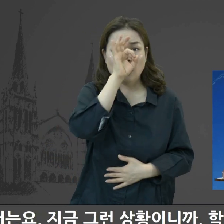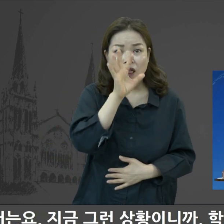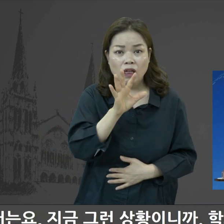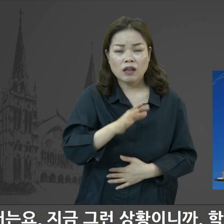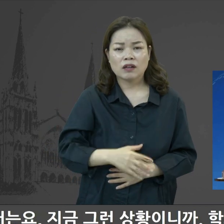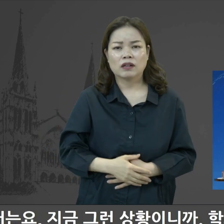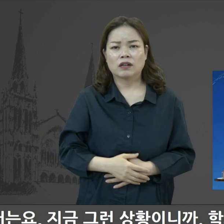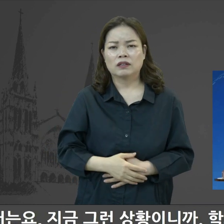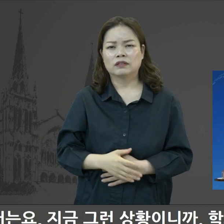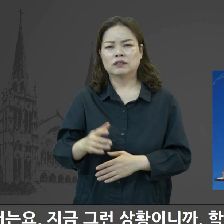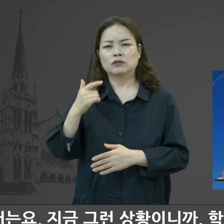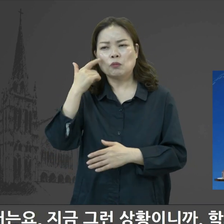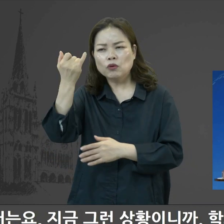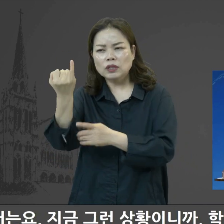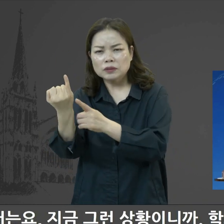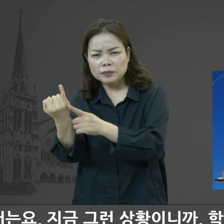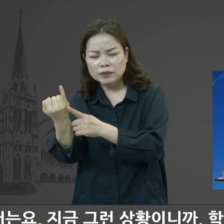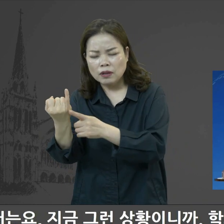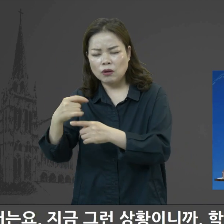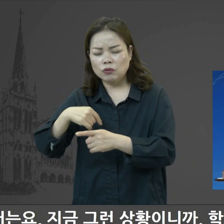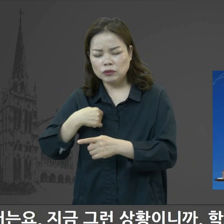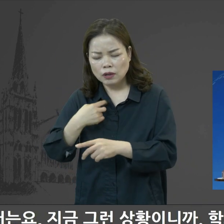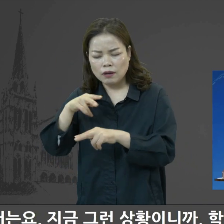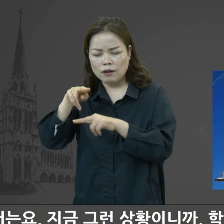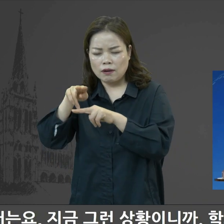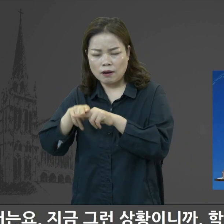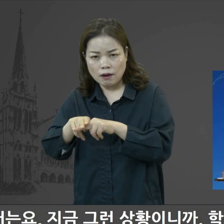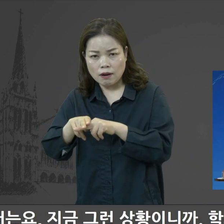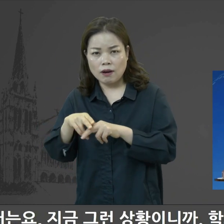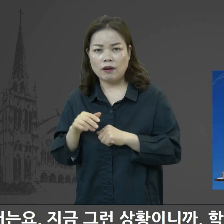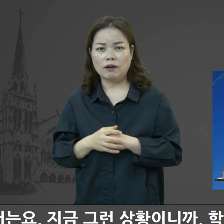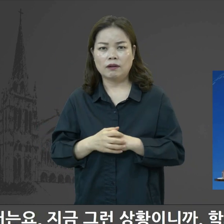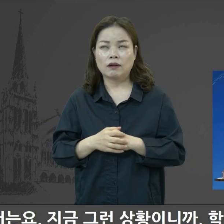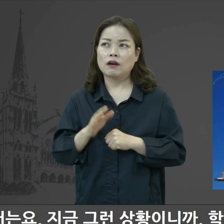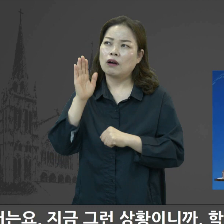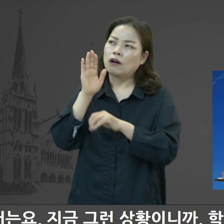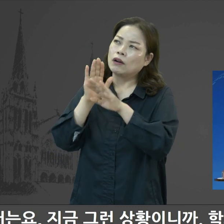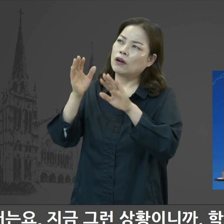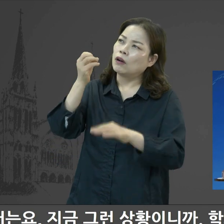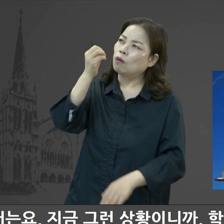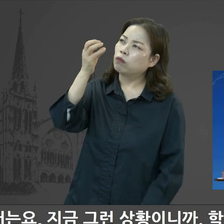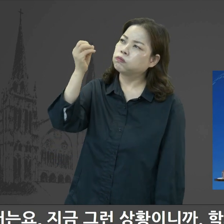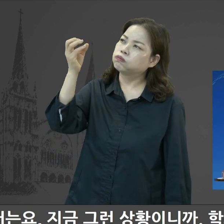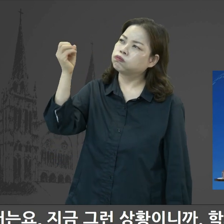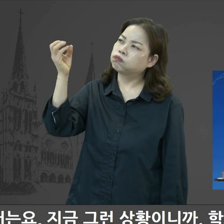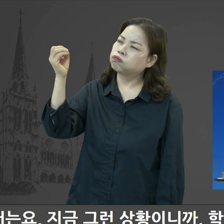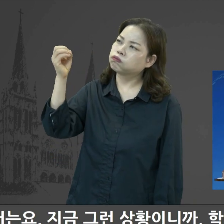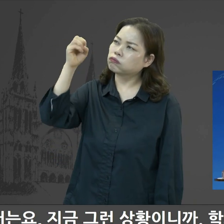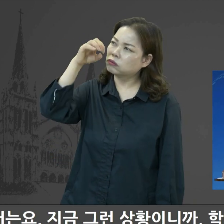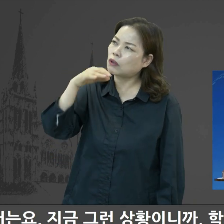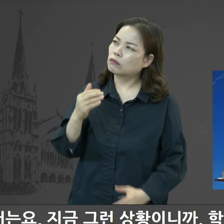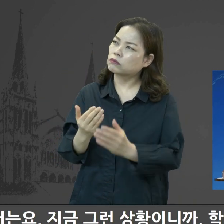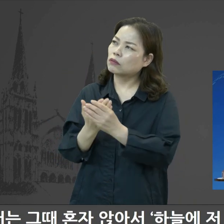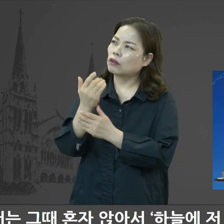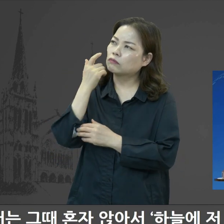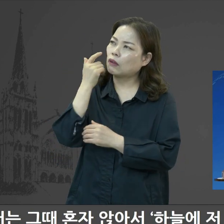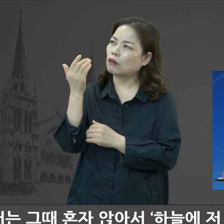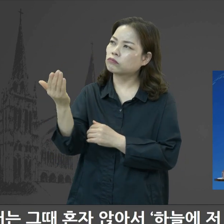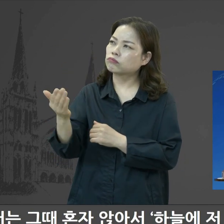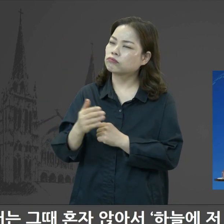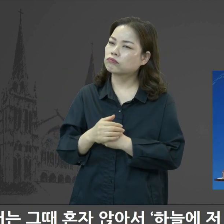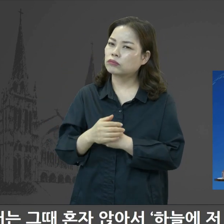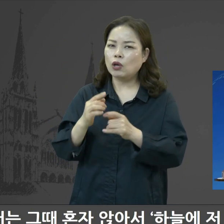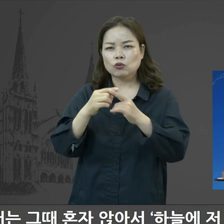그래서 저는 그때 혼자 앉아서 하늘에 저 별들은 그냥 생긴 건가?